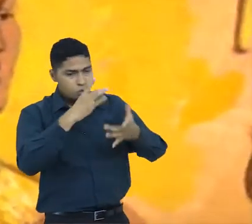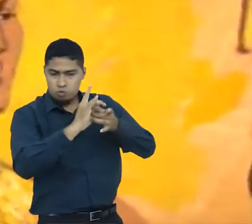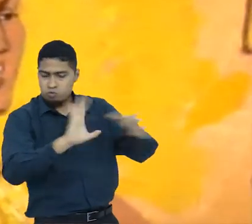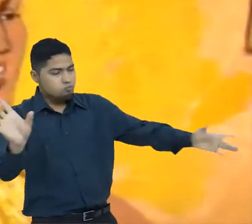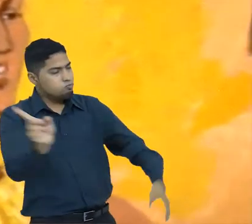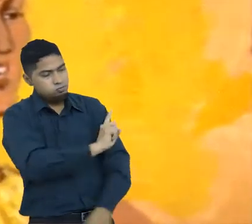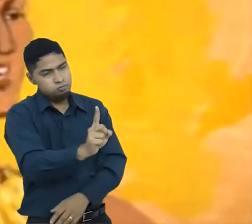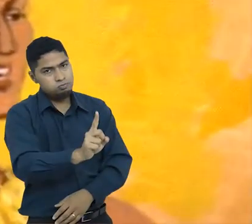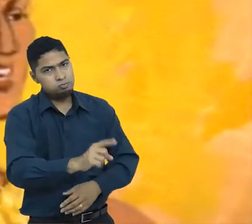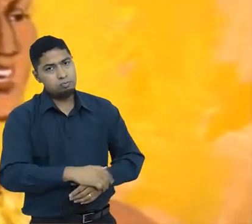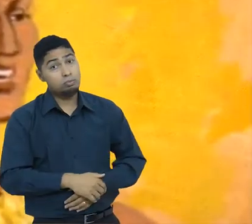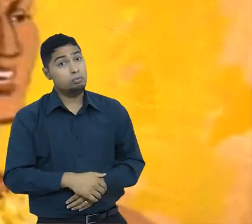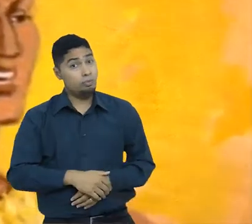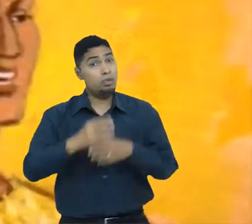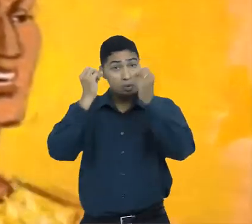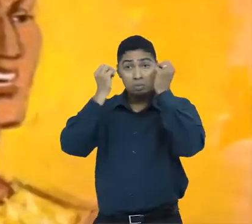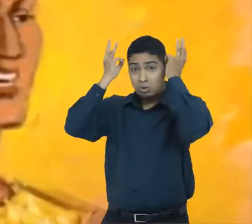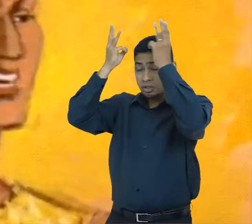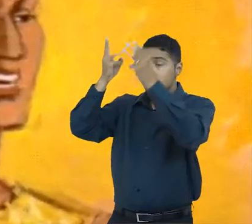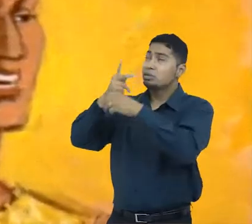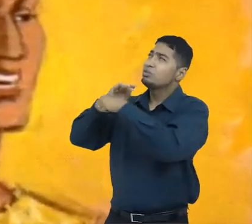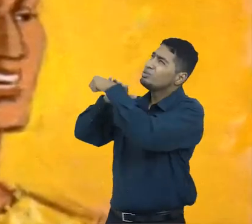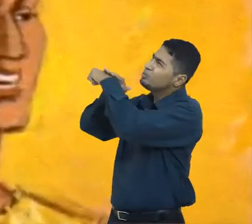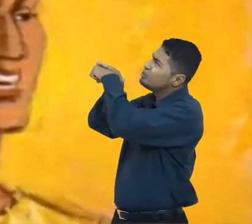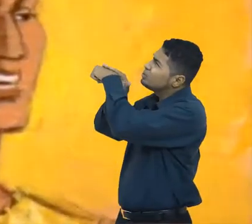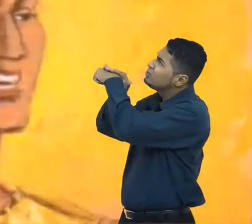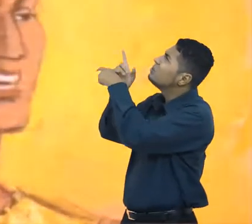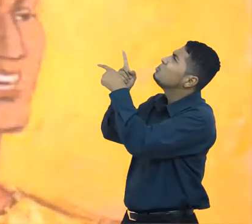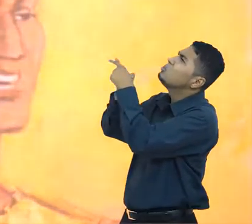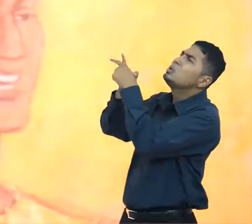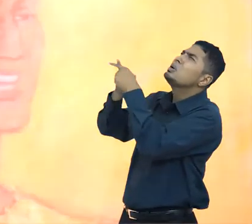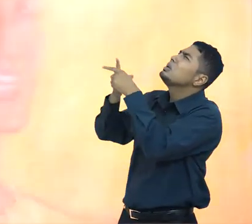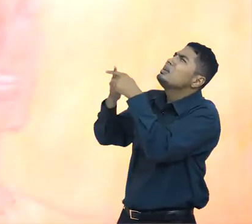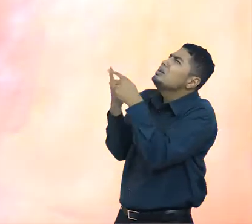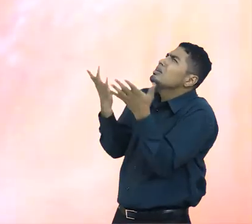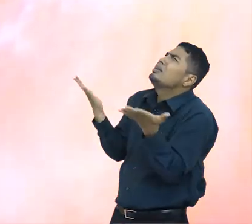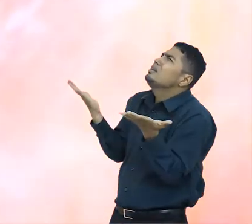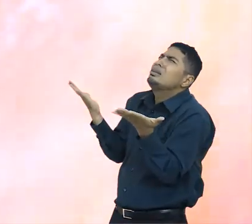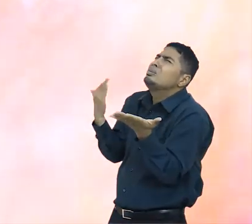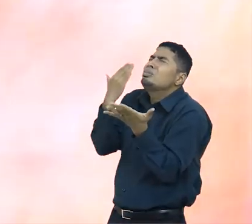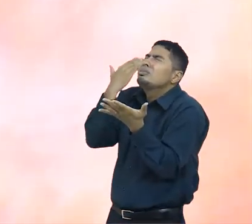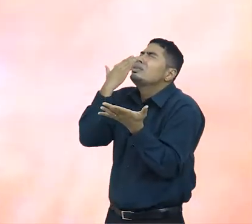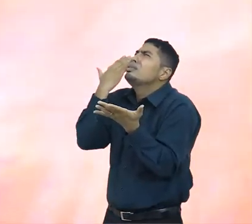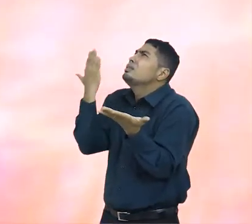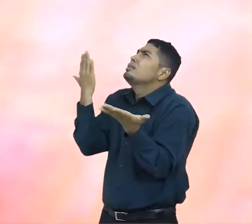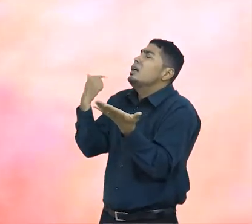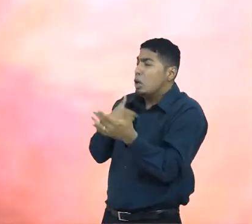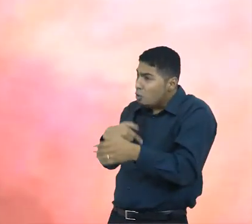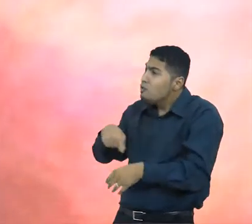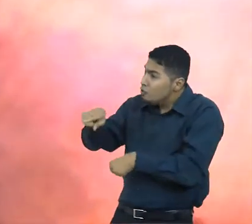Senhor, e não deixarei o povo sair daqui, não. Então Moisés falou com Deus: Por que o Senhor me mandou?